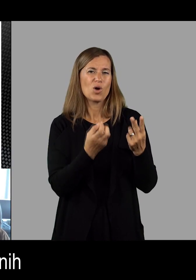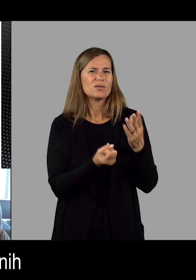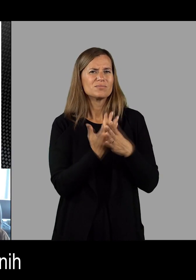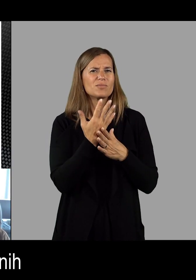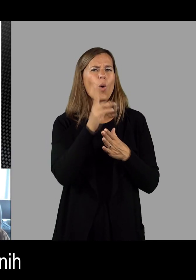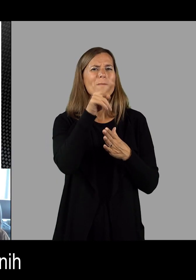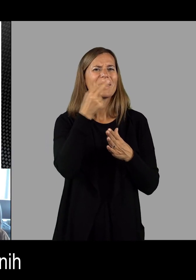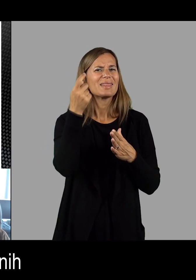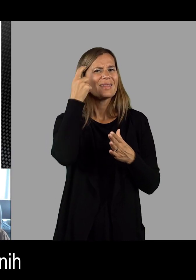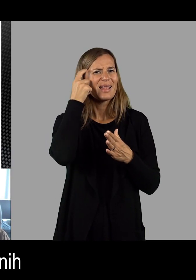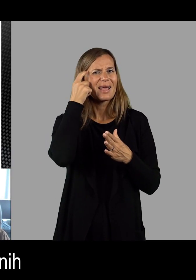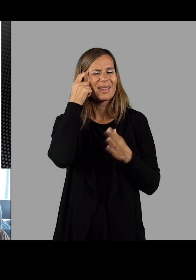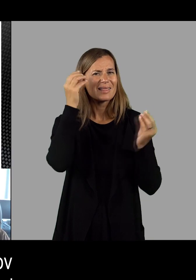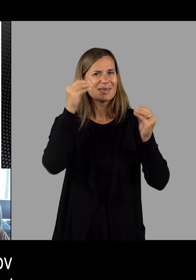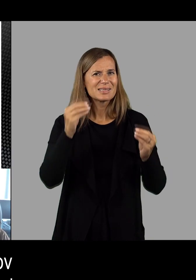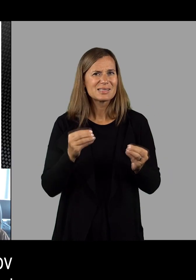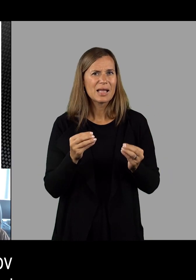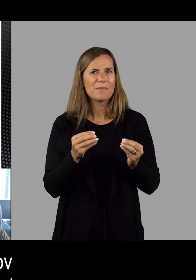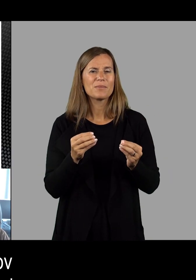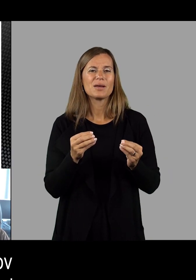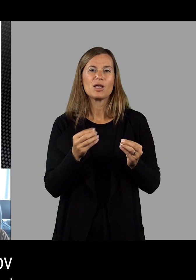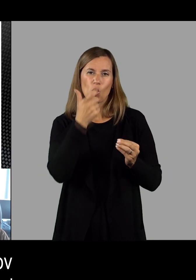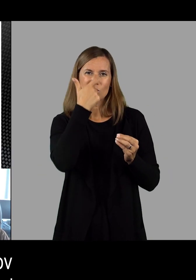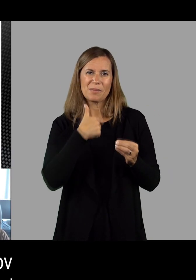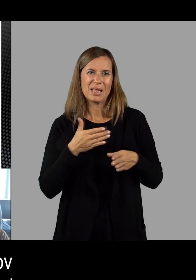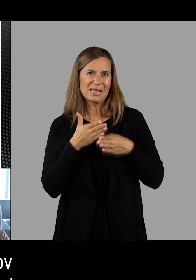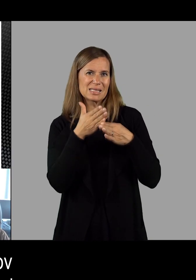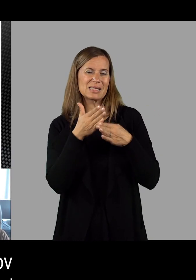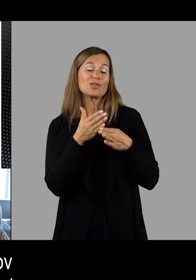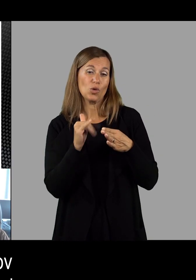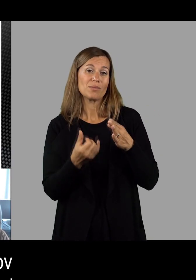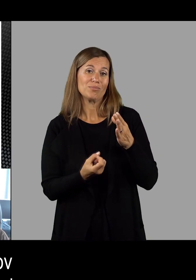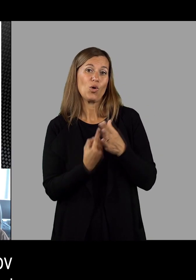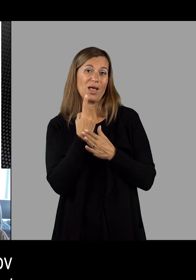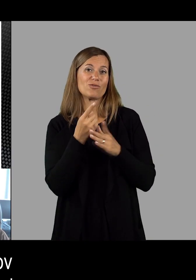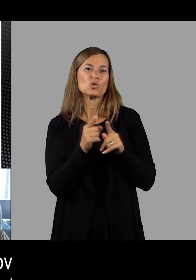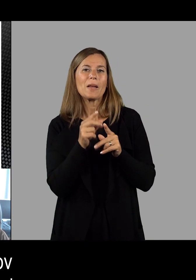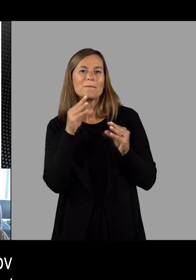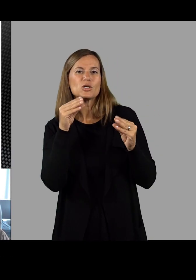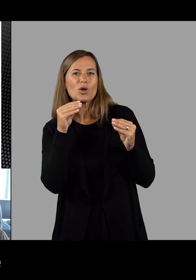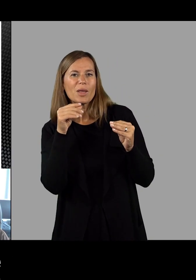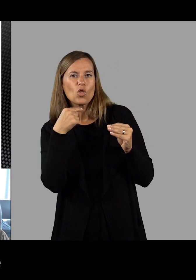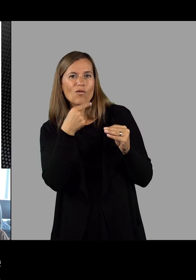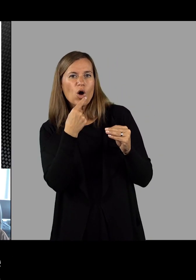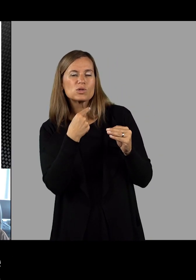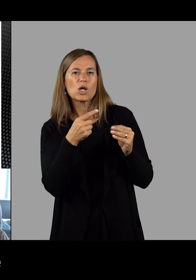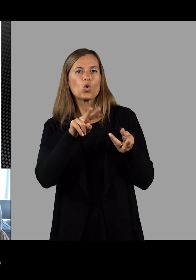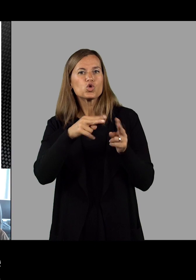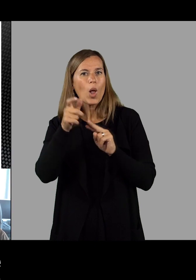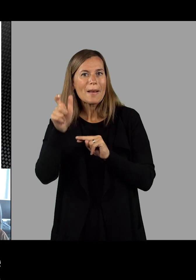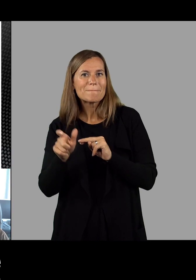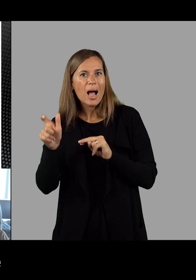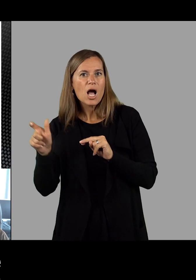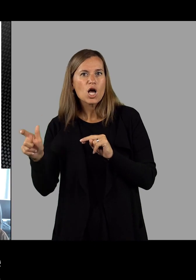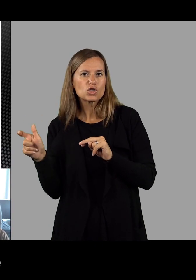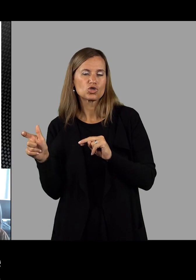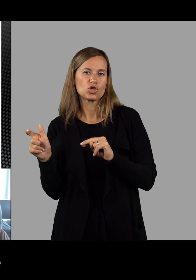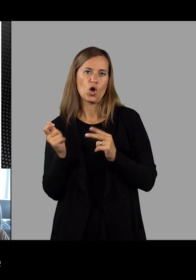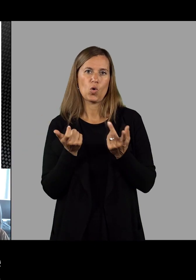razmah umetnih inteligentnih teh osebnih asistentov se je pojavil, ne, tudi pri šepetovalcih in tolmačih, morda če